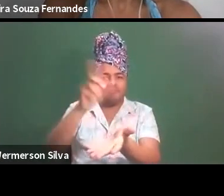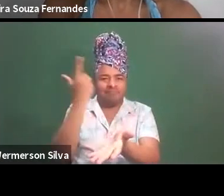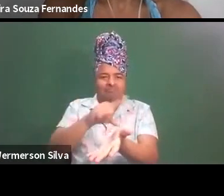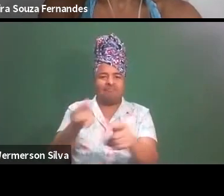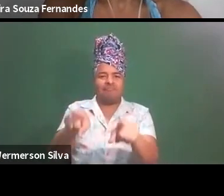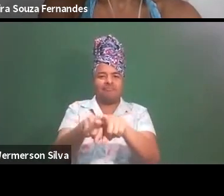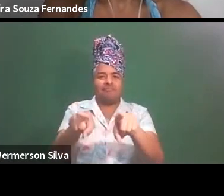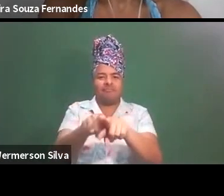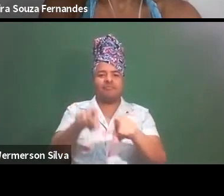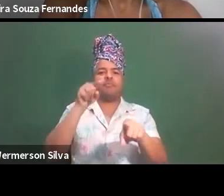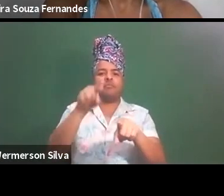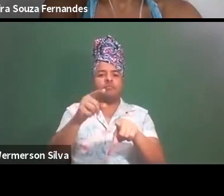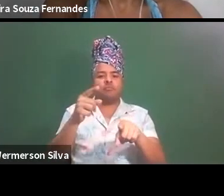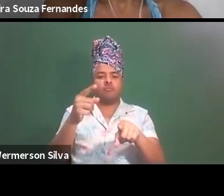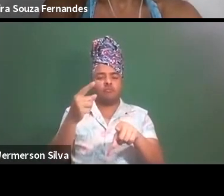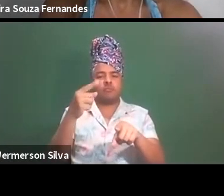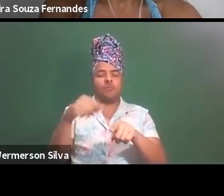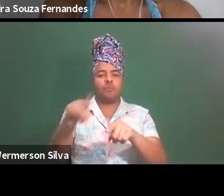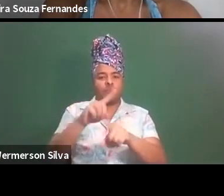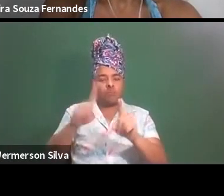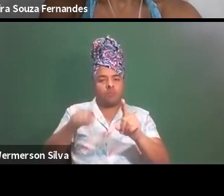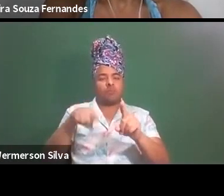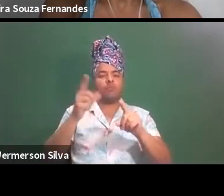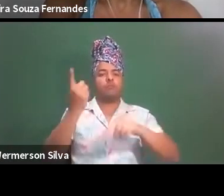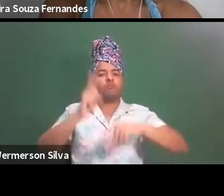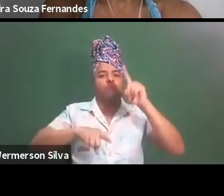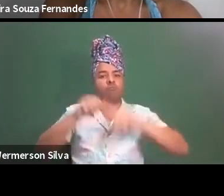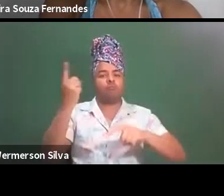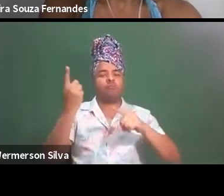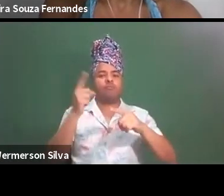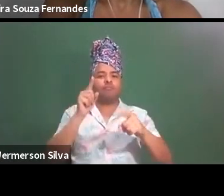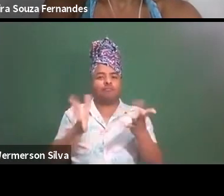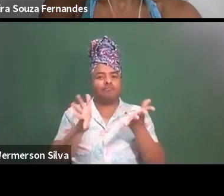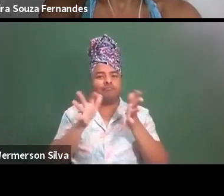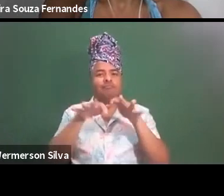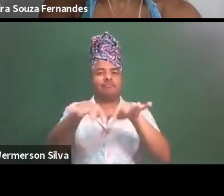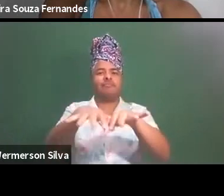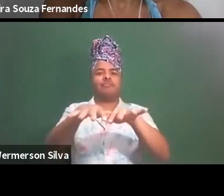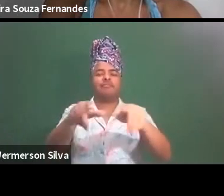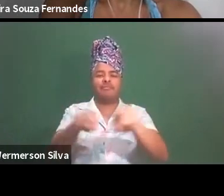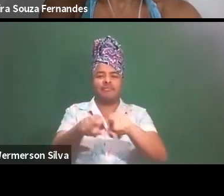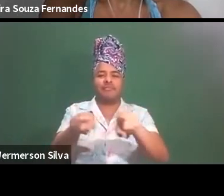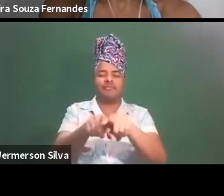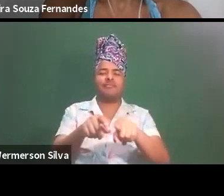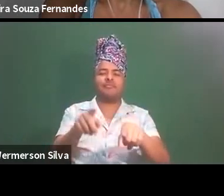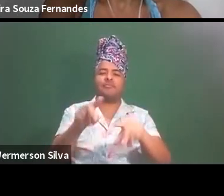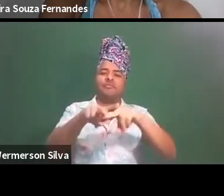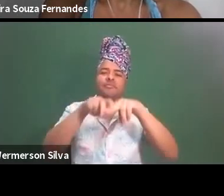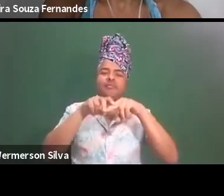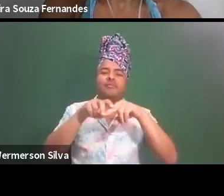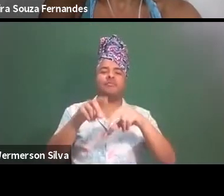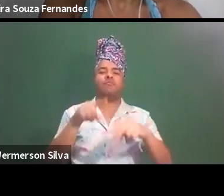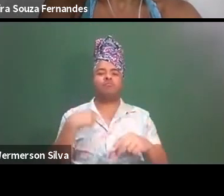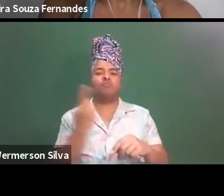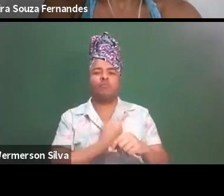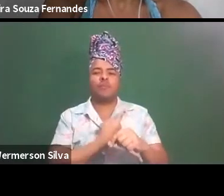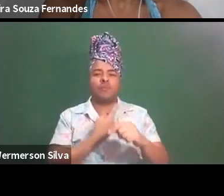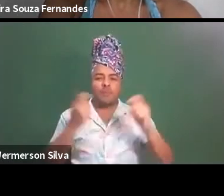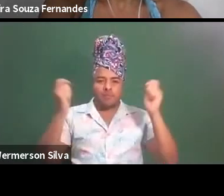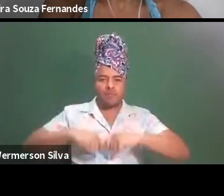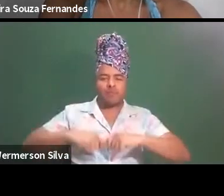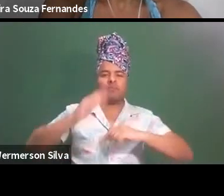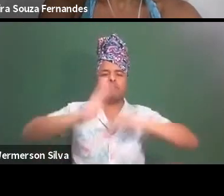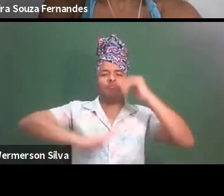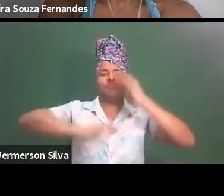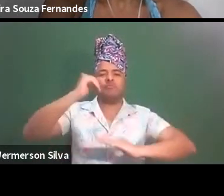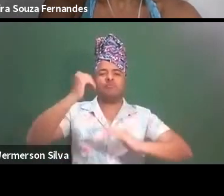instrumento simples, mas ele é um instrumento de inclusão. Então, é o que nós fomos capazes de